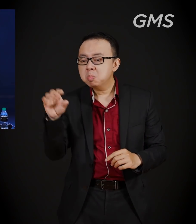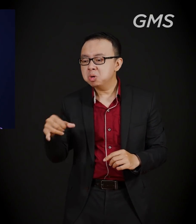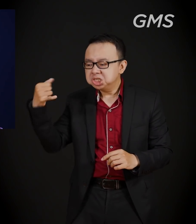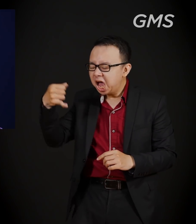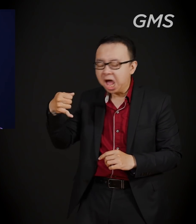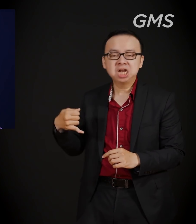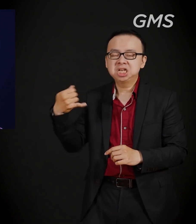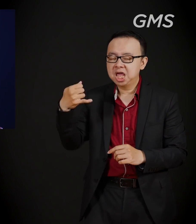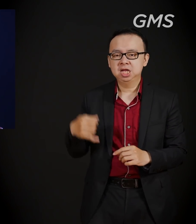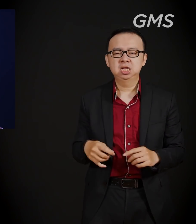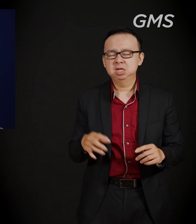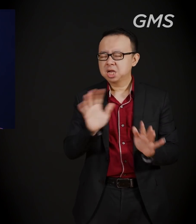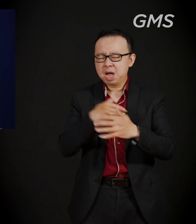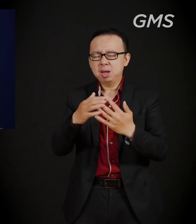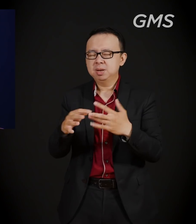sandal lama sial.